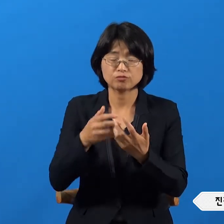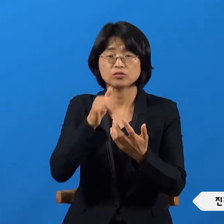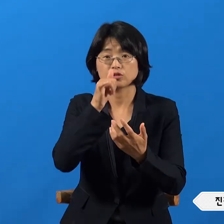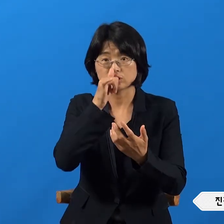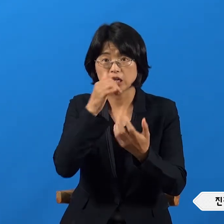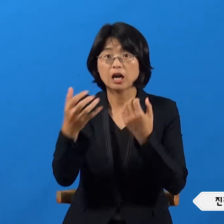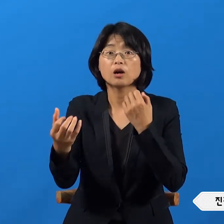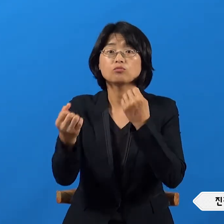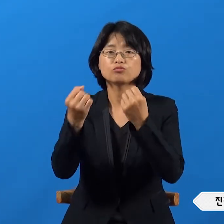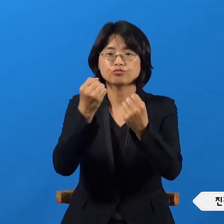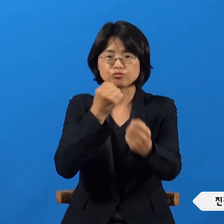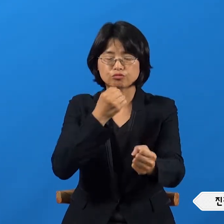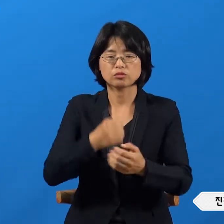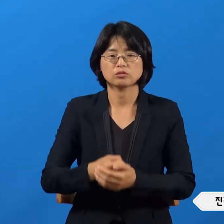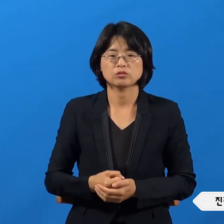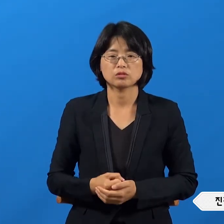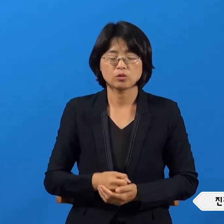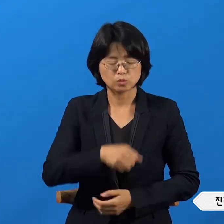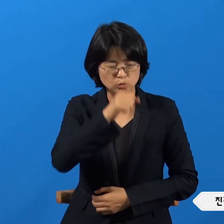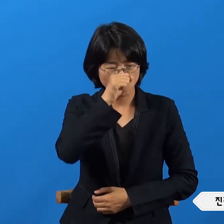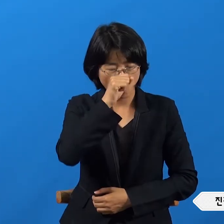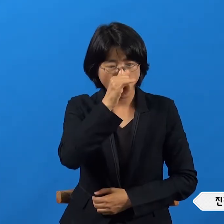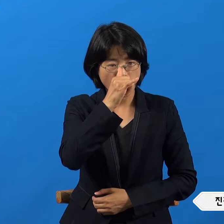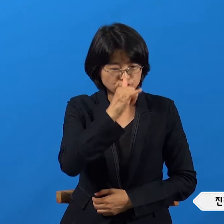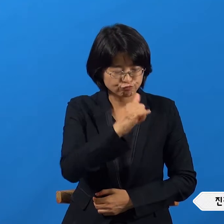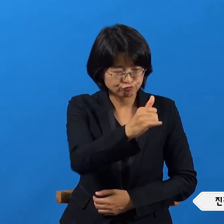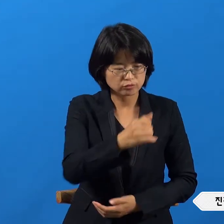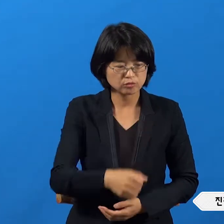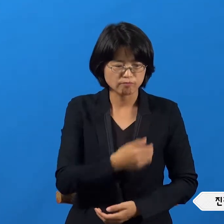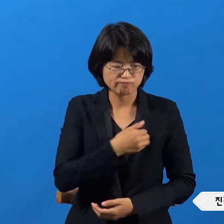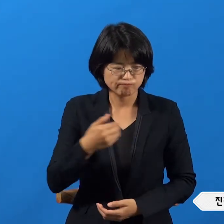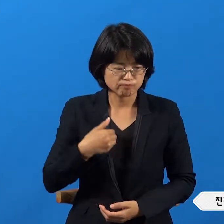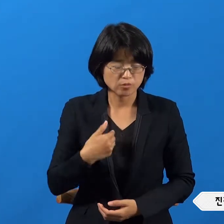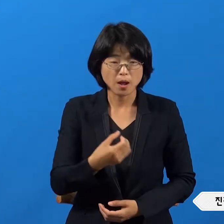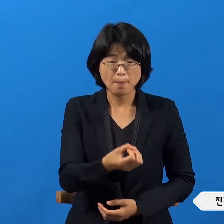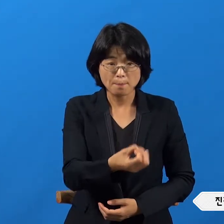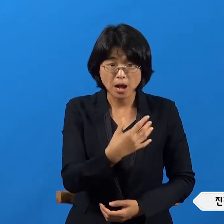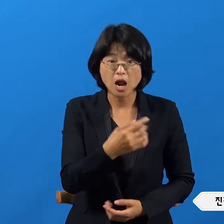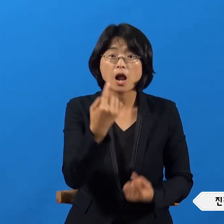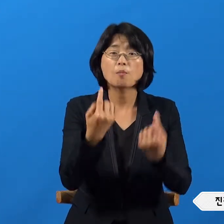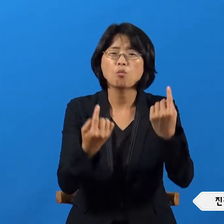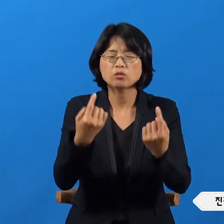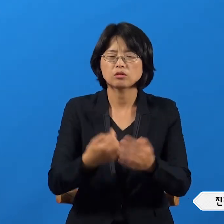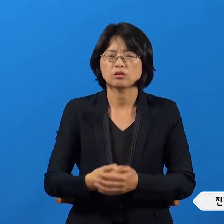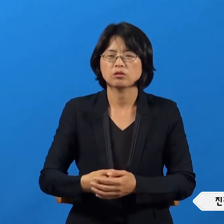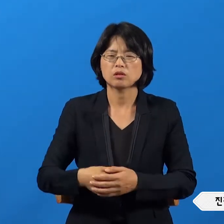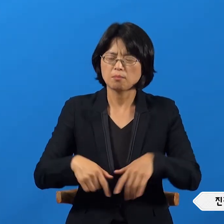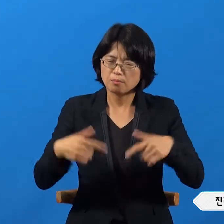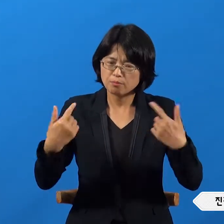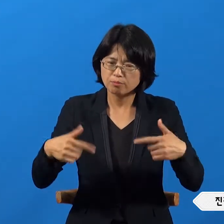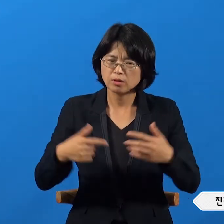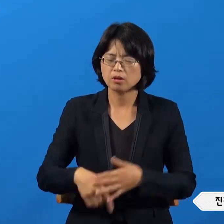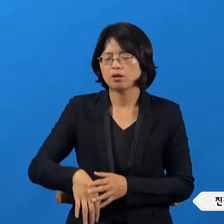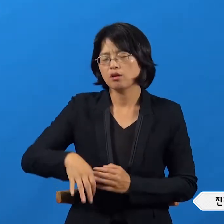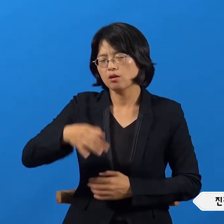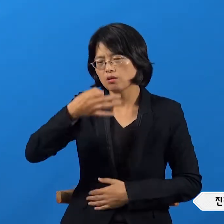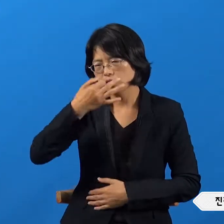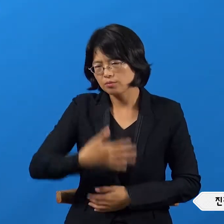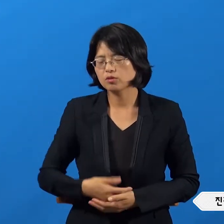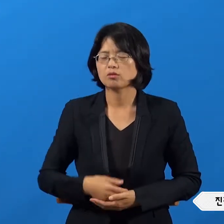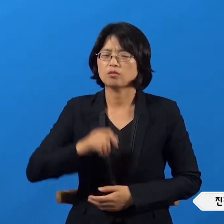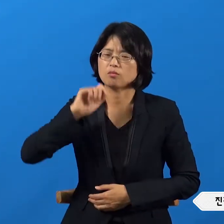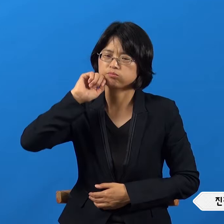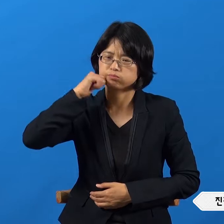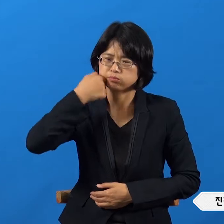훌륭하다고 풍성하다고 얘기하기보다는 매년 우리는 힘듭니다, 어렵습니다, 아픕니다 라는